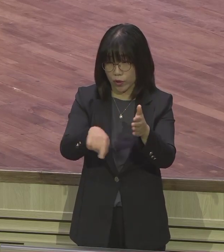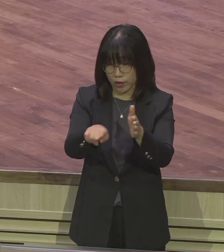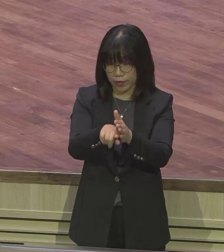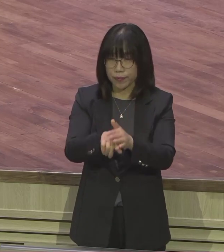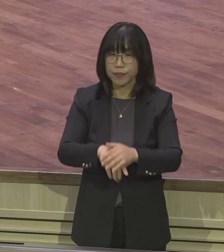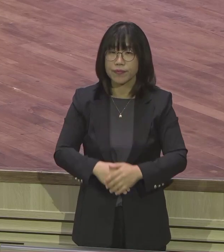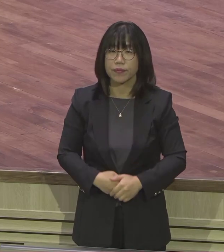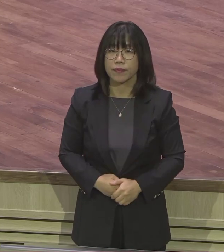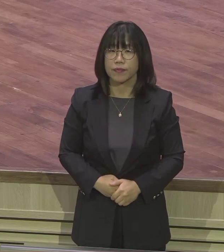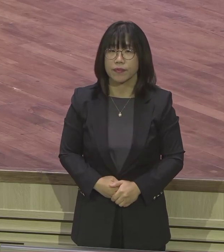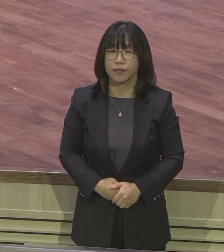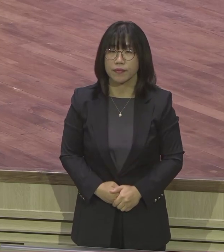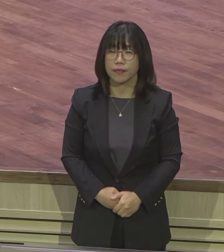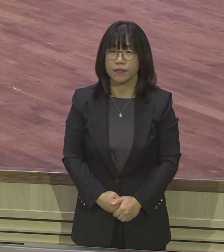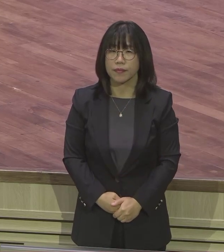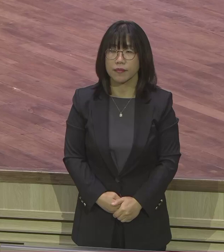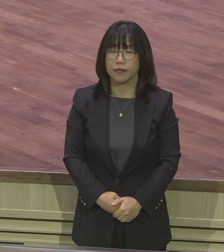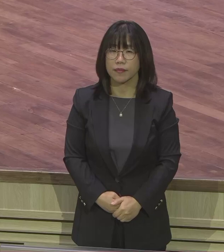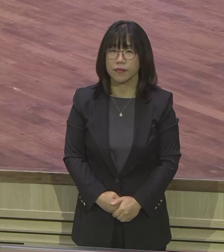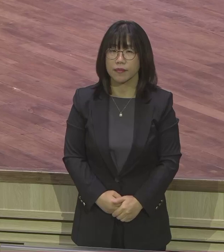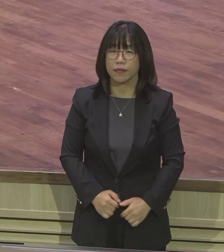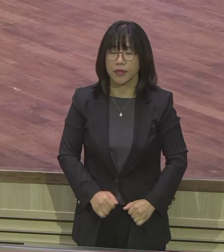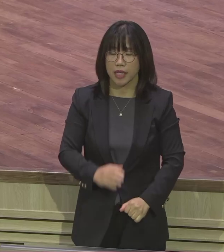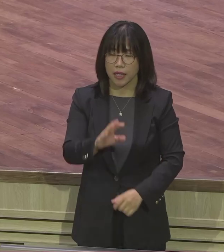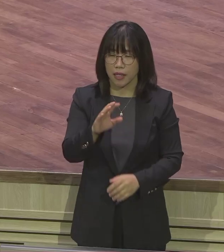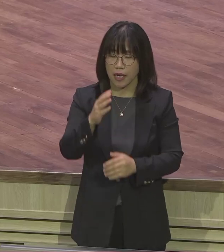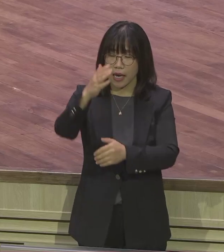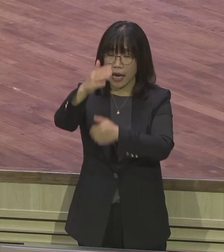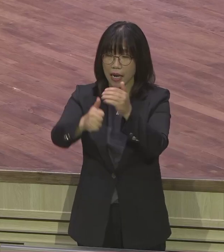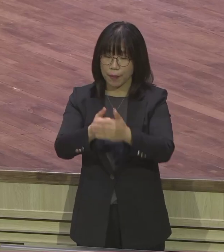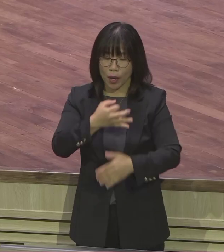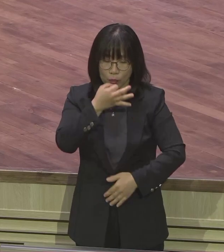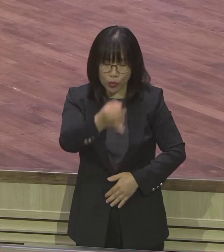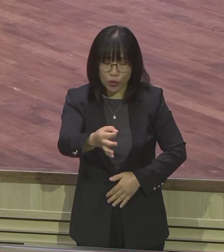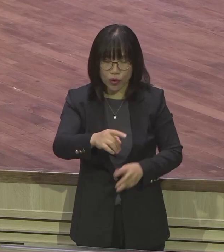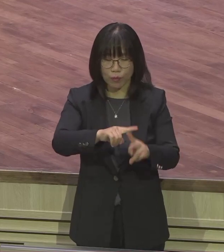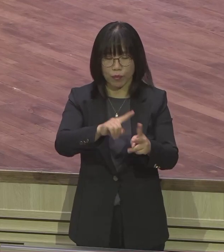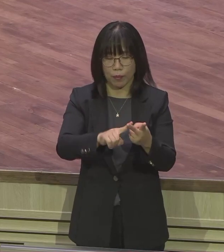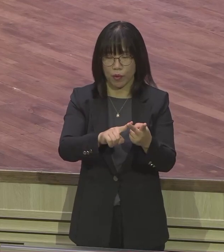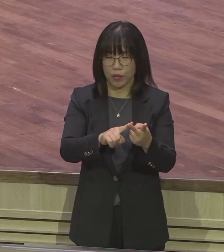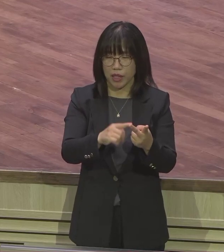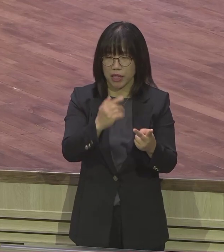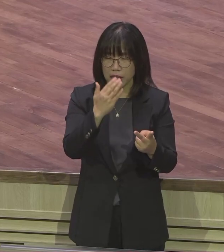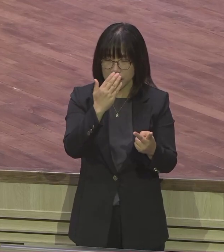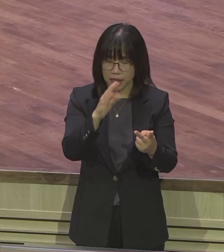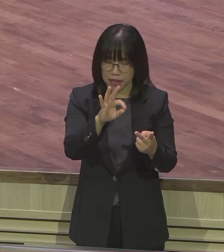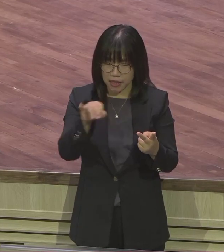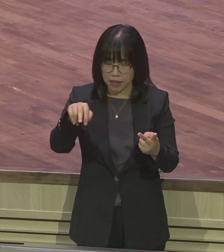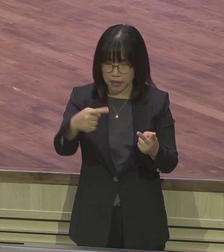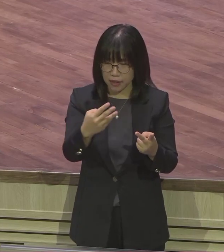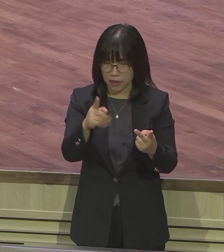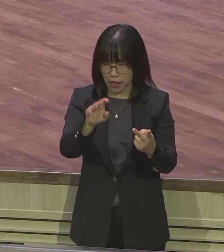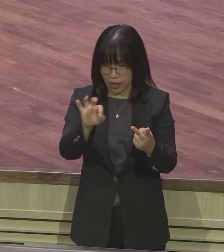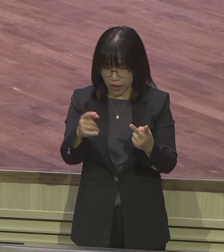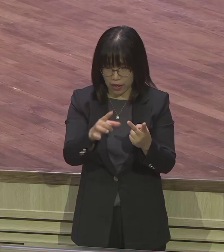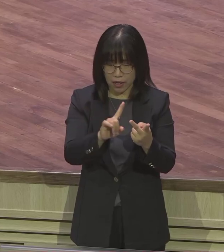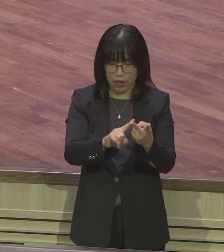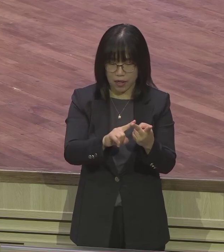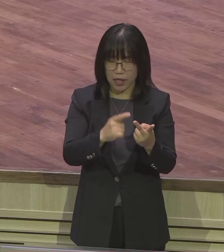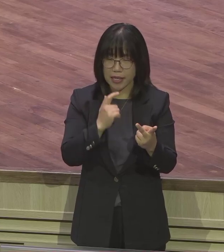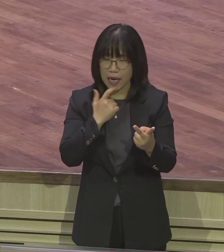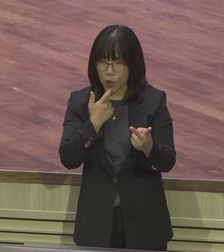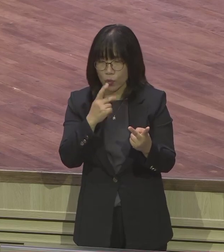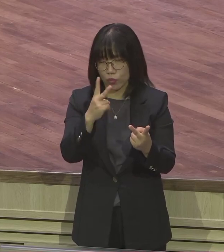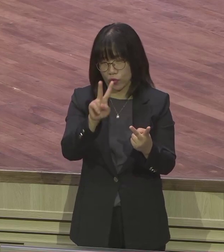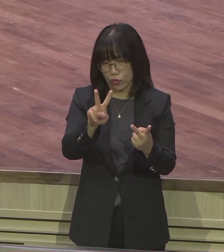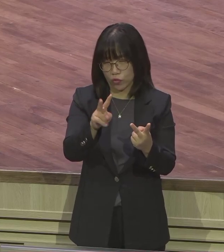뜻이고요. 이스라엘아 부를 때는 완전히 언약 잡은 자의 변화된 모습, 옛틀을 벗고 새틀을